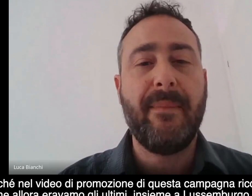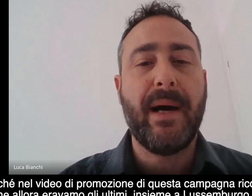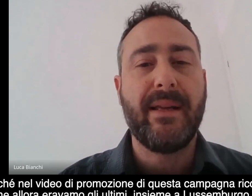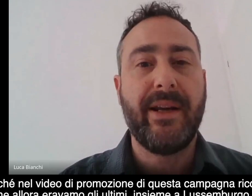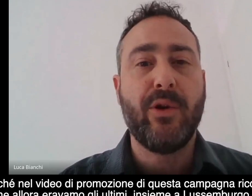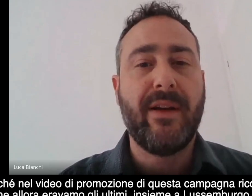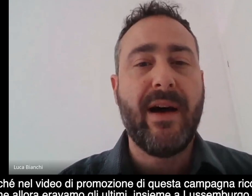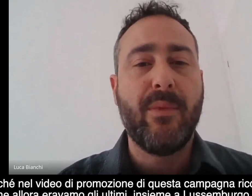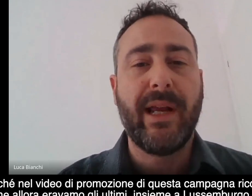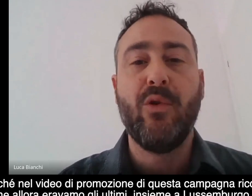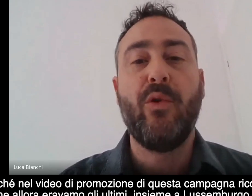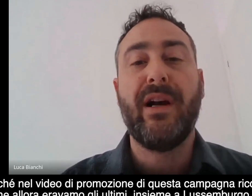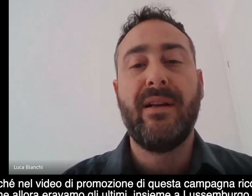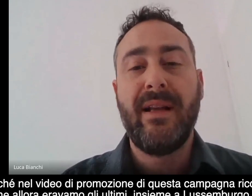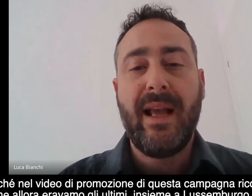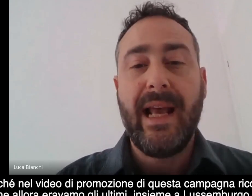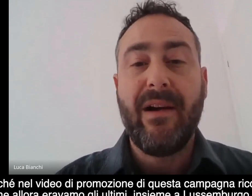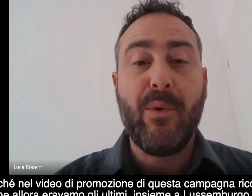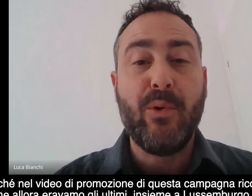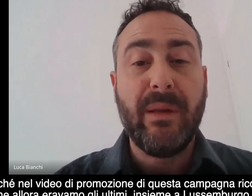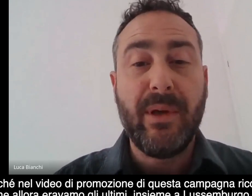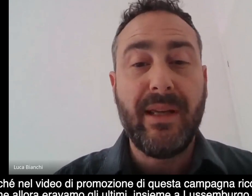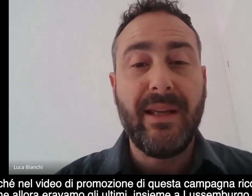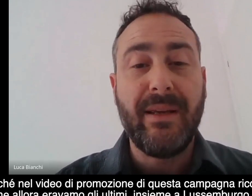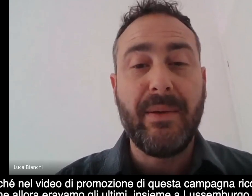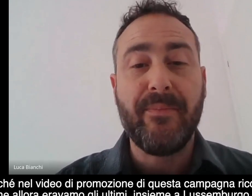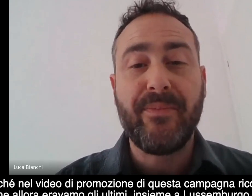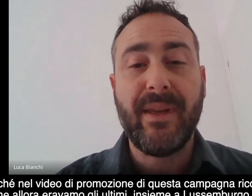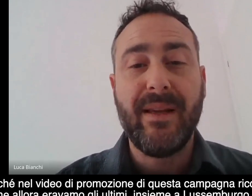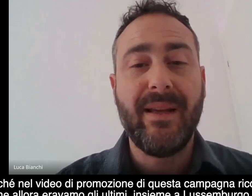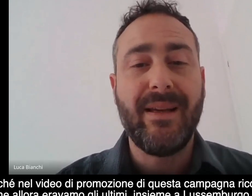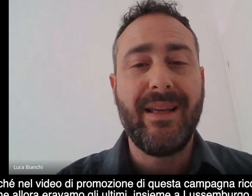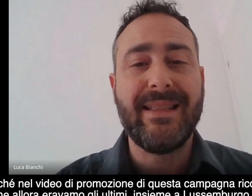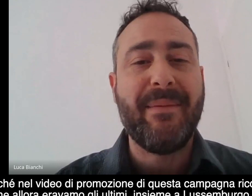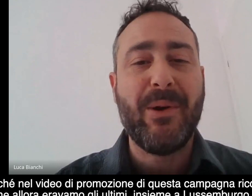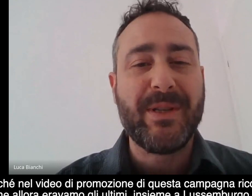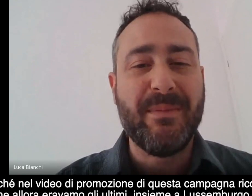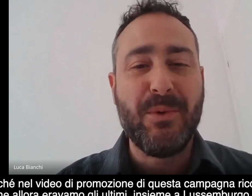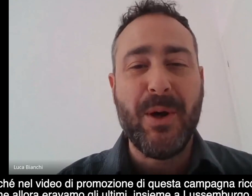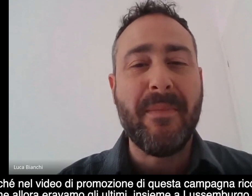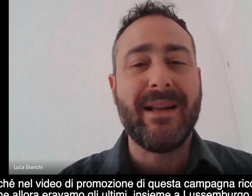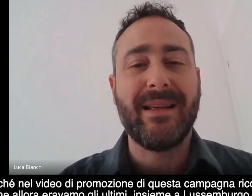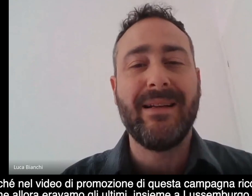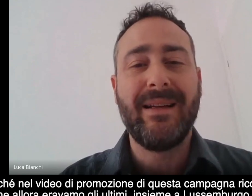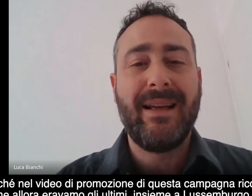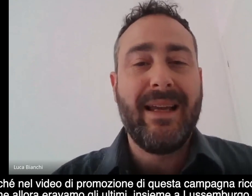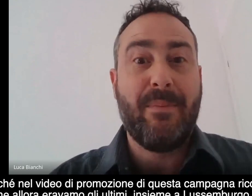ricordavamo che allora eravamo gli ultimi insieme a lussemburgo e malta che poi